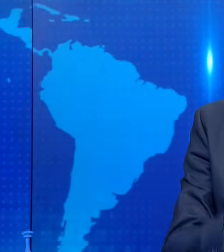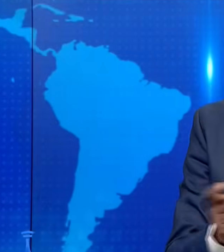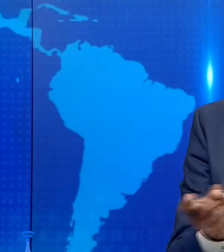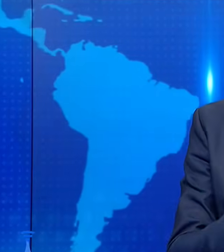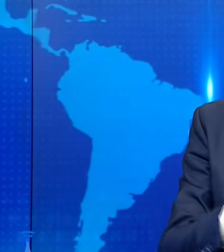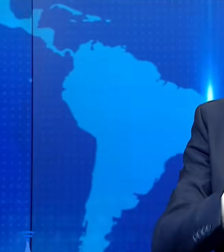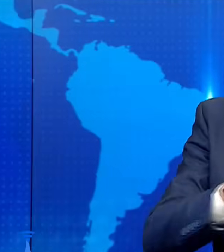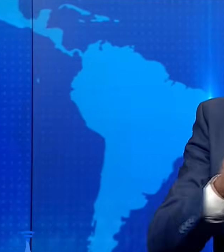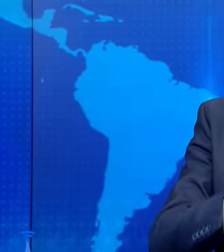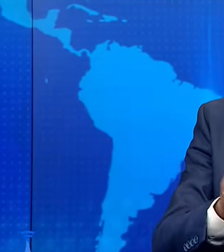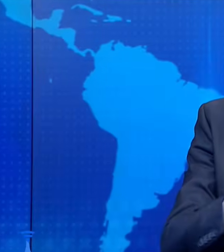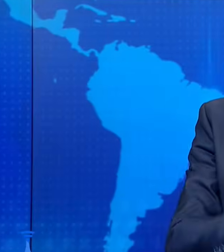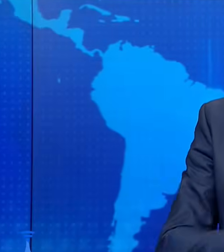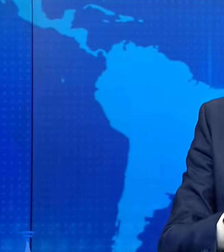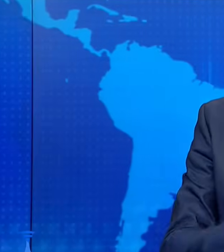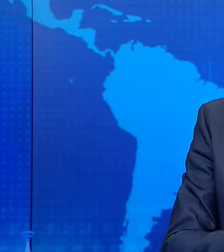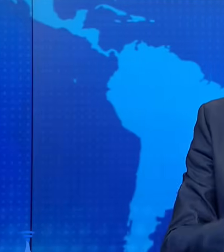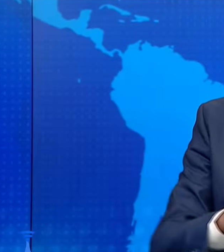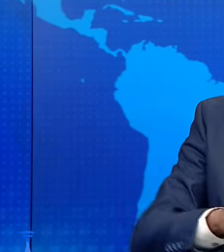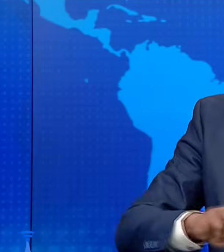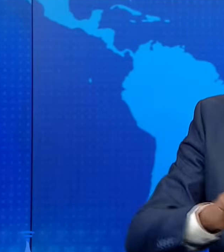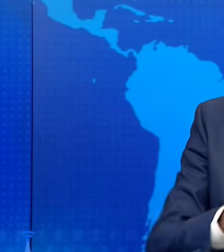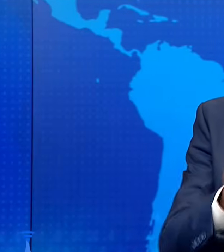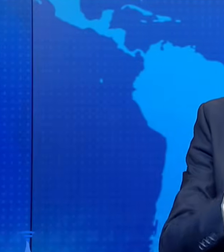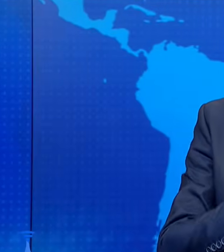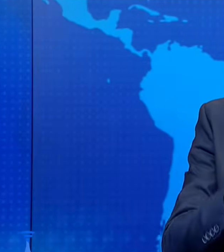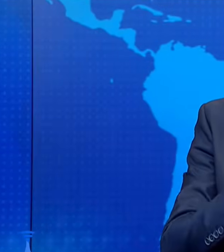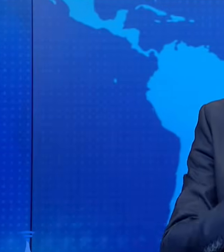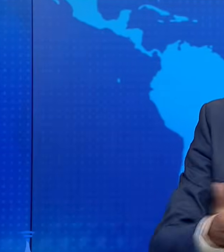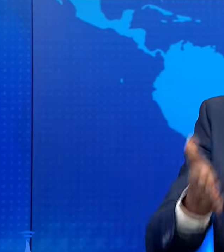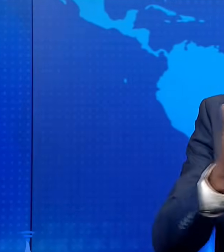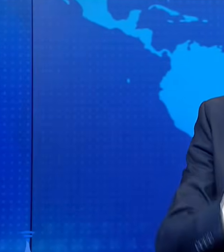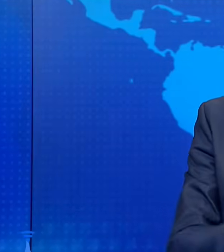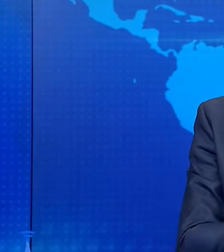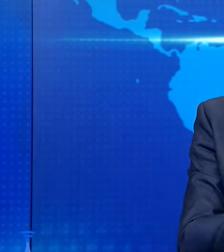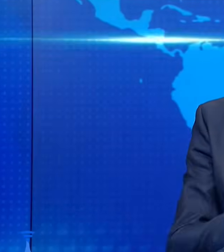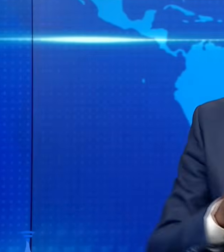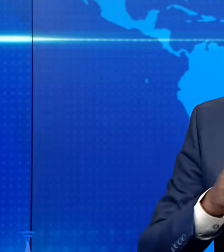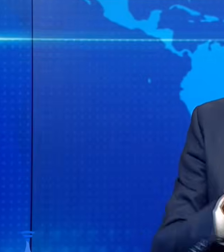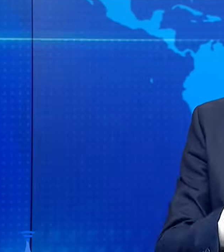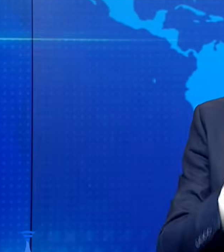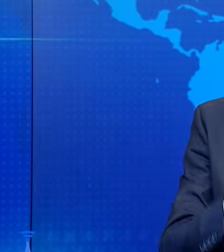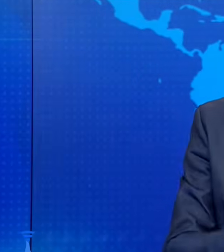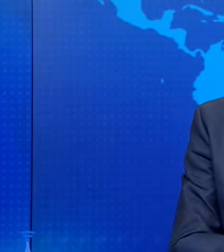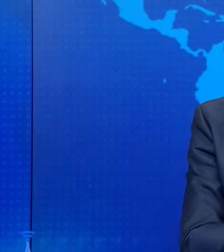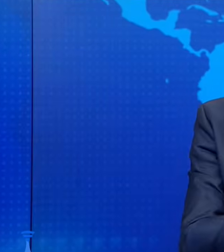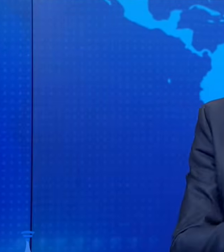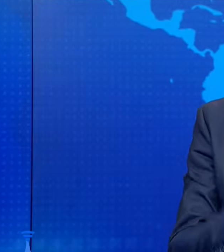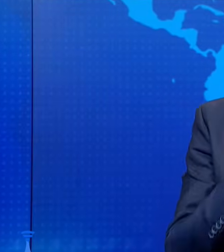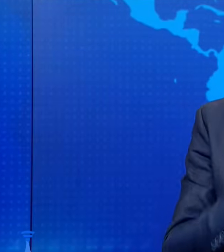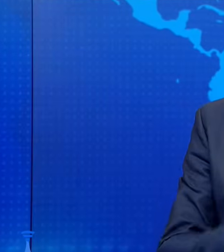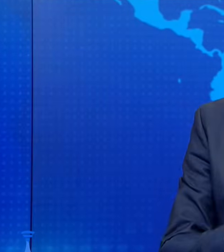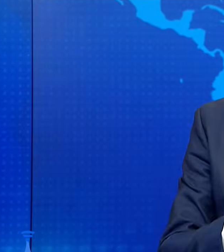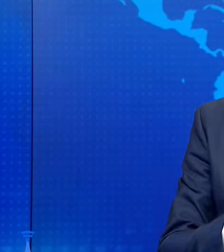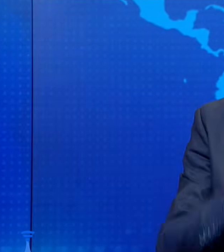ሊወሰድ የሚገባ መሆኑ የተለያዩ ሀገራት የዘርፉ ተመራማሪዎች ገለጹ። ችግሩን በጋራ ለመዋጋት የሚያስችል